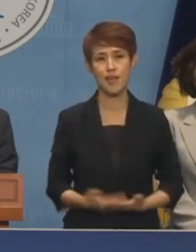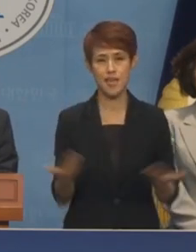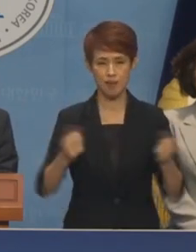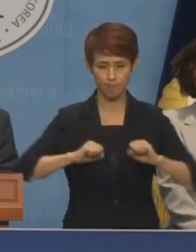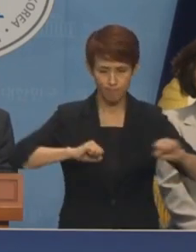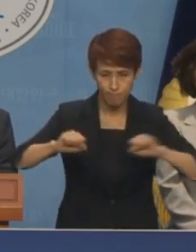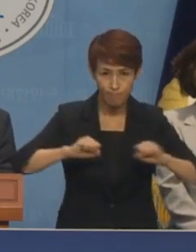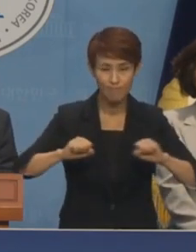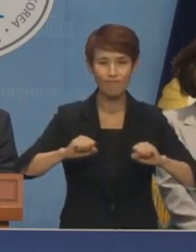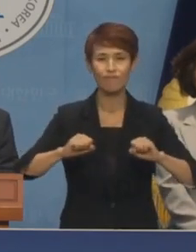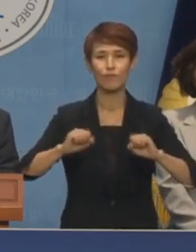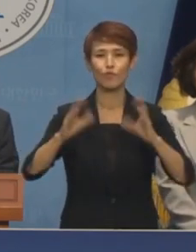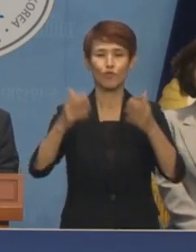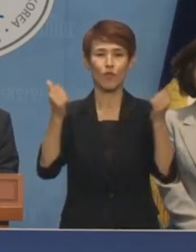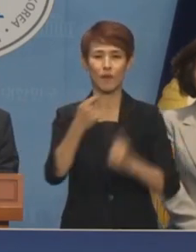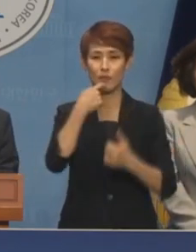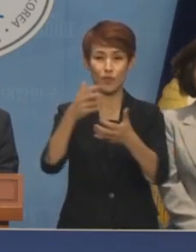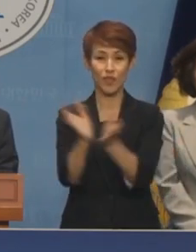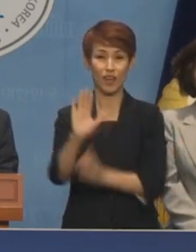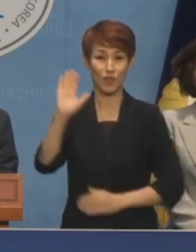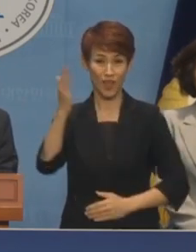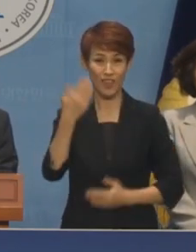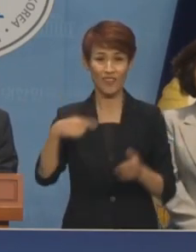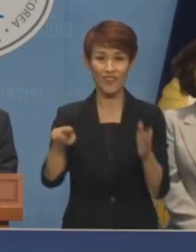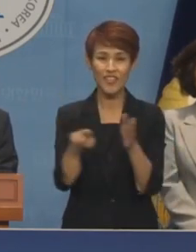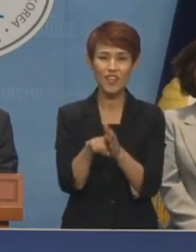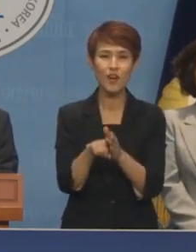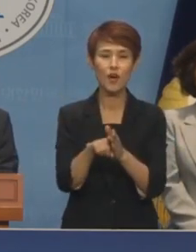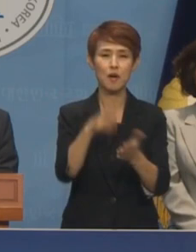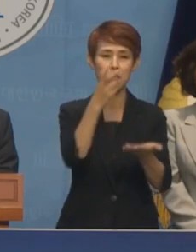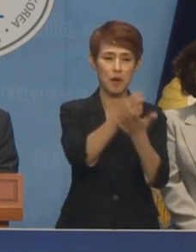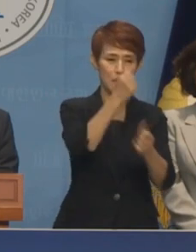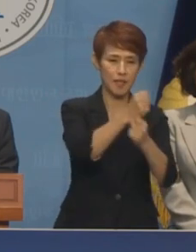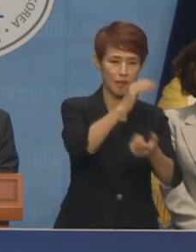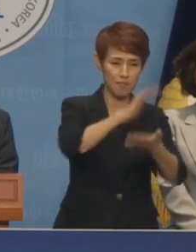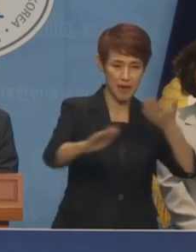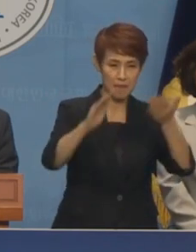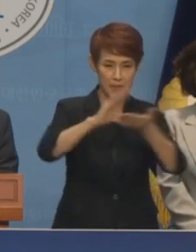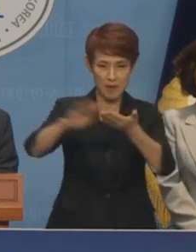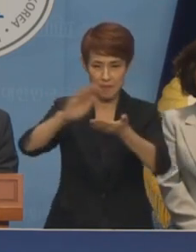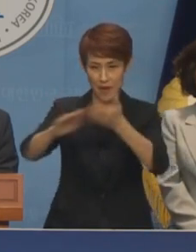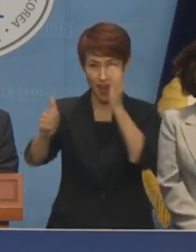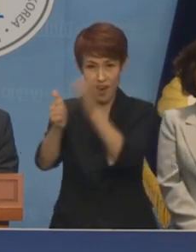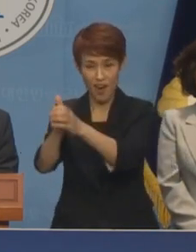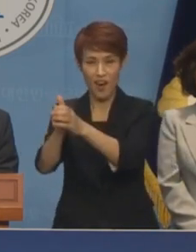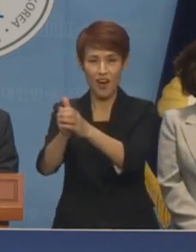국회, 일하는 민주당이 되는데 입법 이어달리기가 일조할 수 있도록